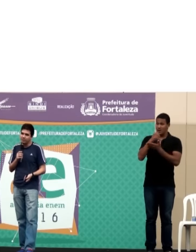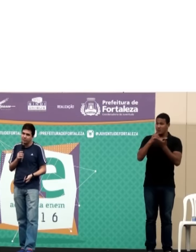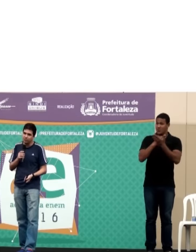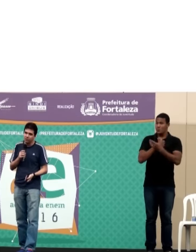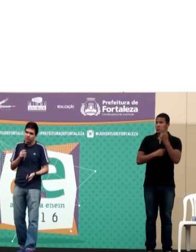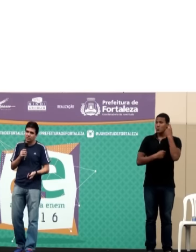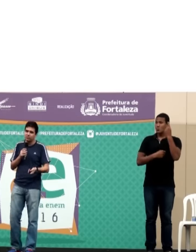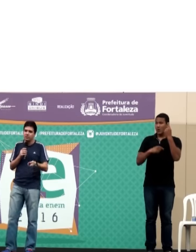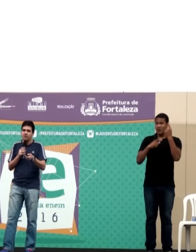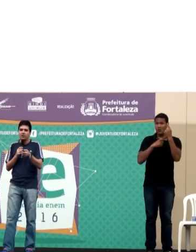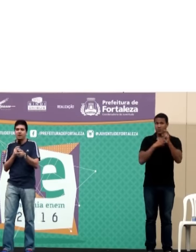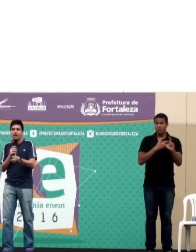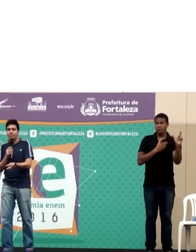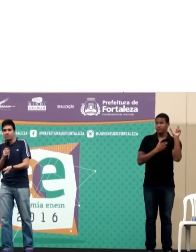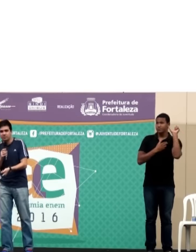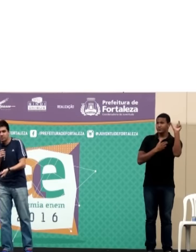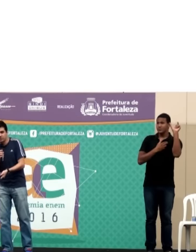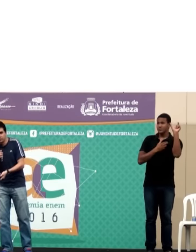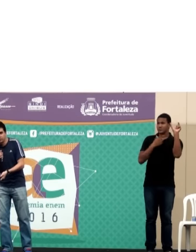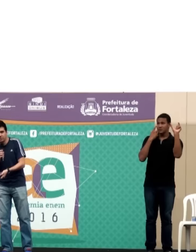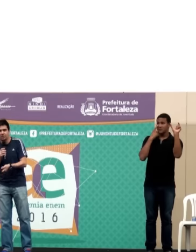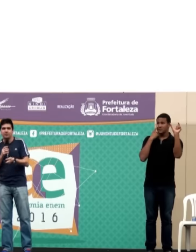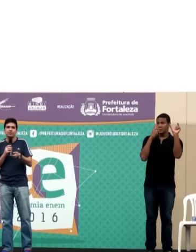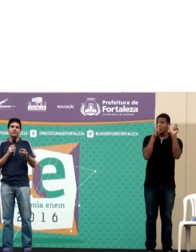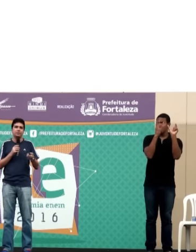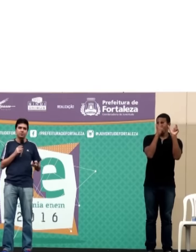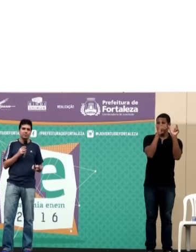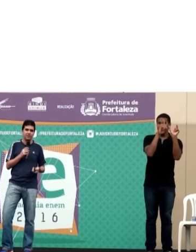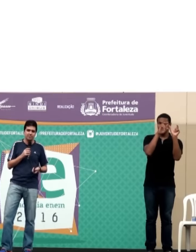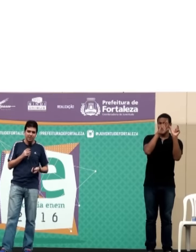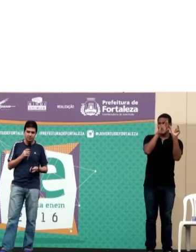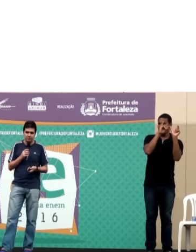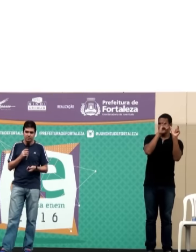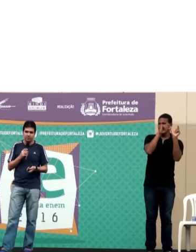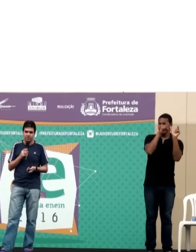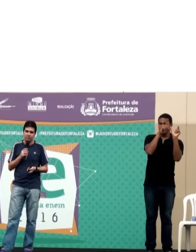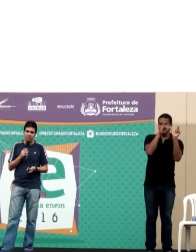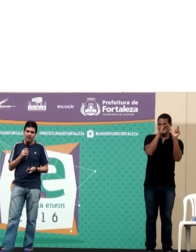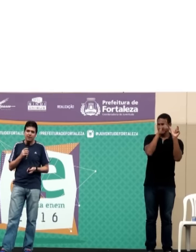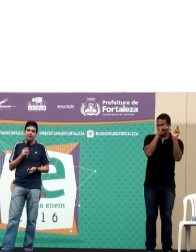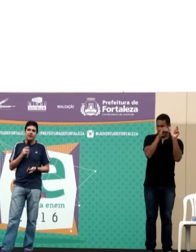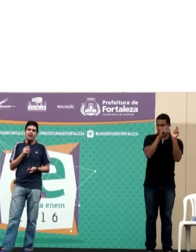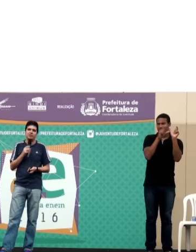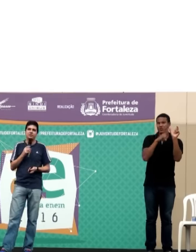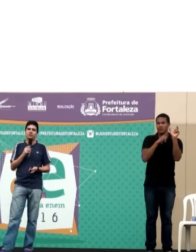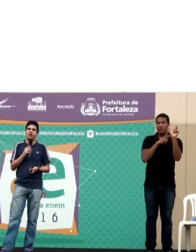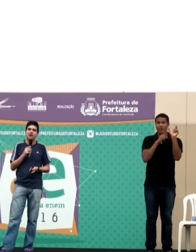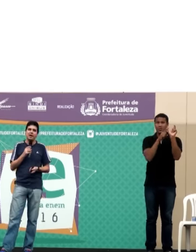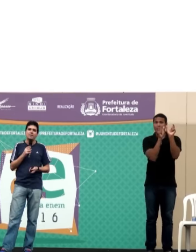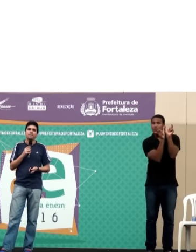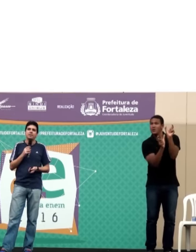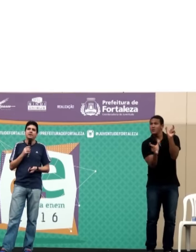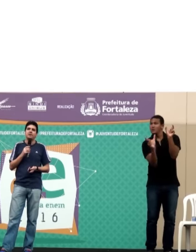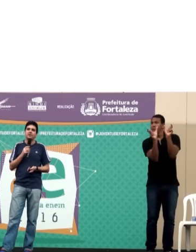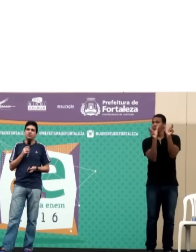Coloca a palavra hidróxido, a preposição de e o nome do elemento. Então vamos lá.